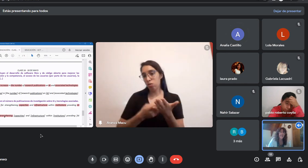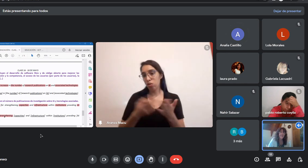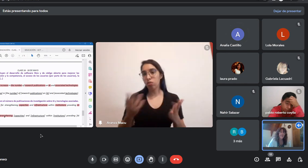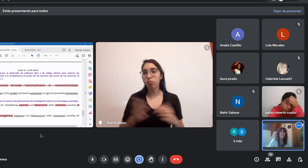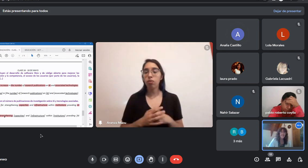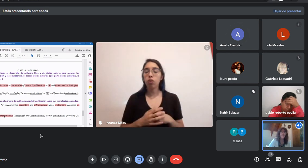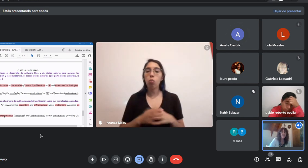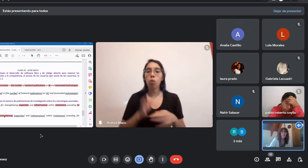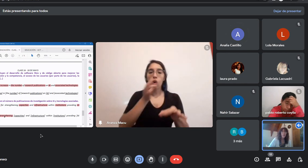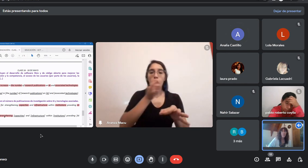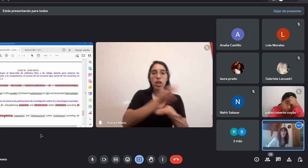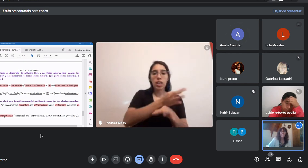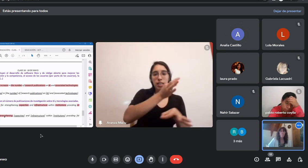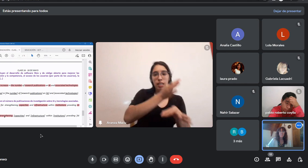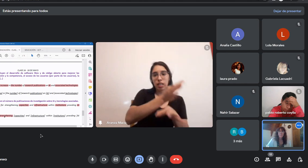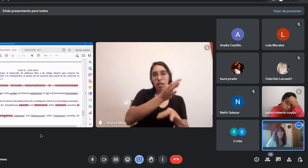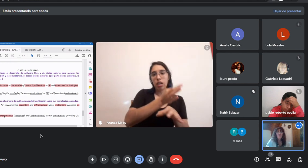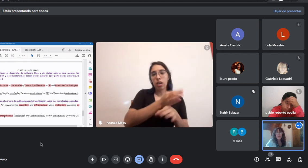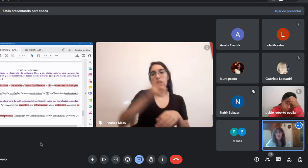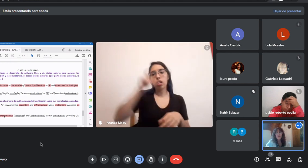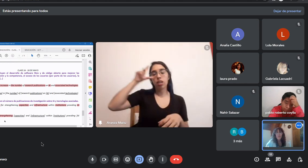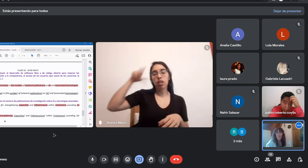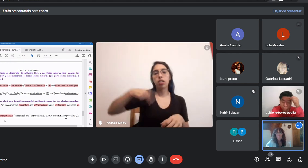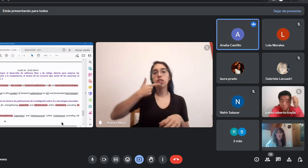enseñanza, ¿sí?